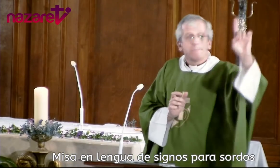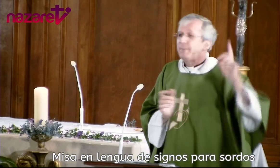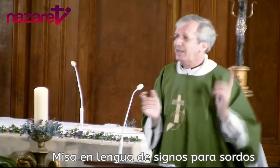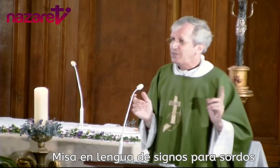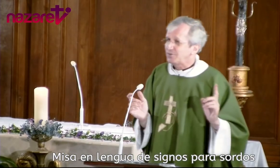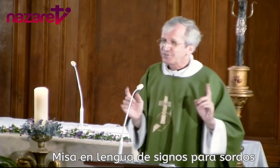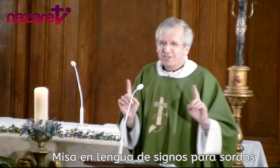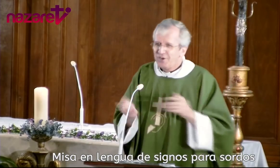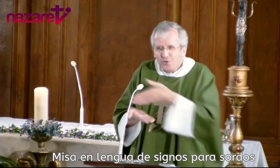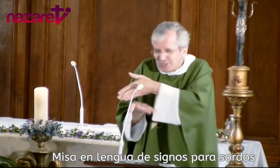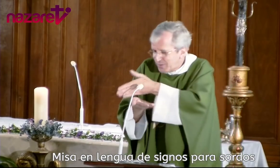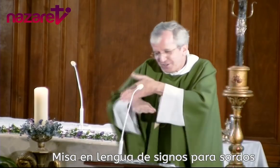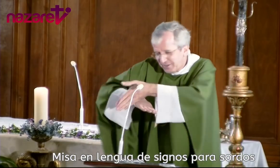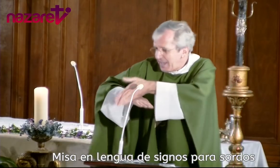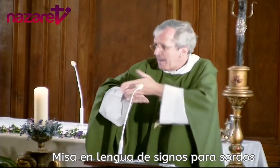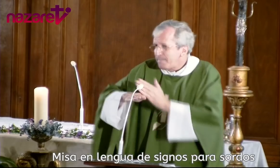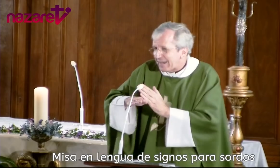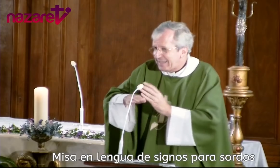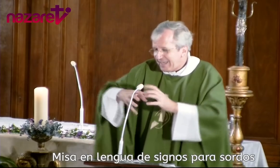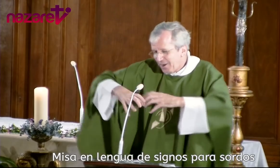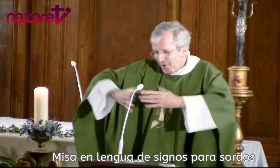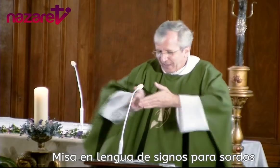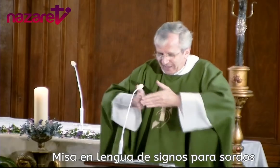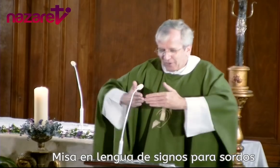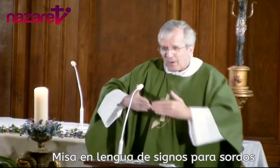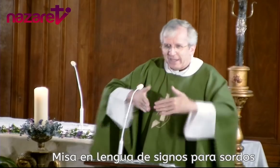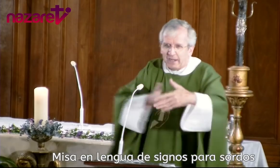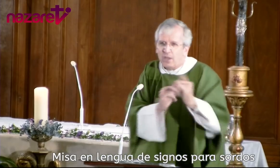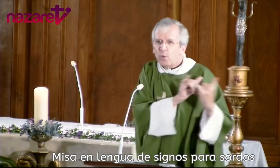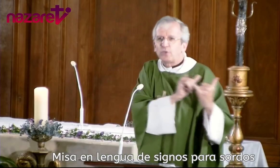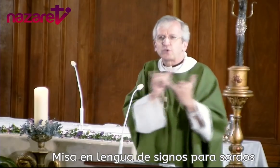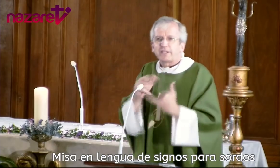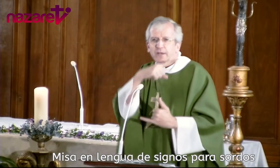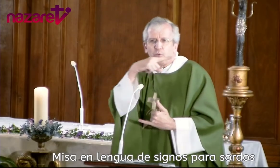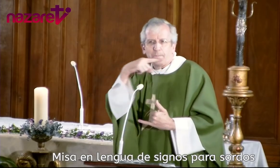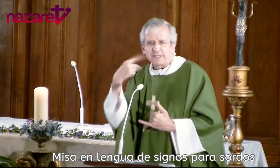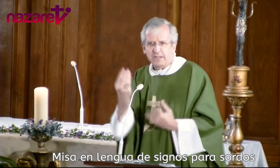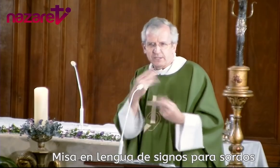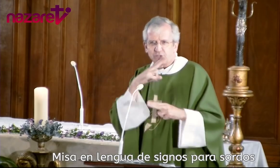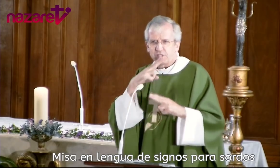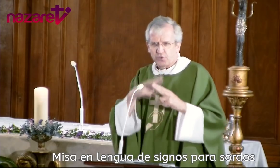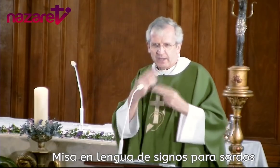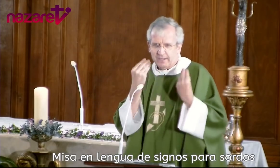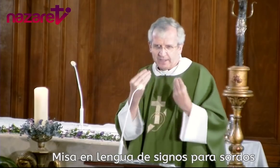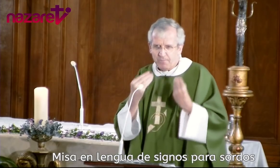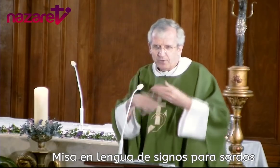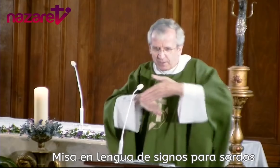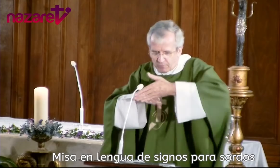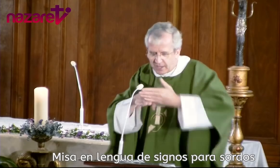para Dios. No es cuestión de partir o de hacer como aquel cuando nos traen un pastel de estos de chocolate tan bueno que vamos